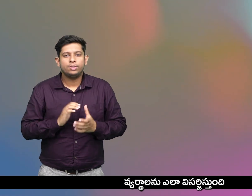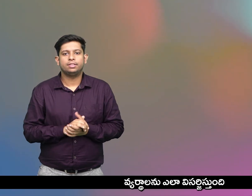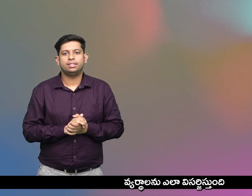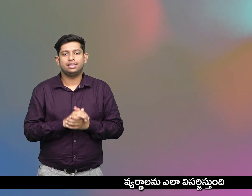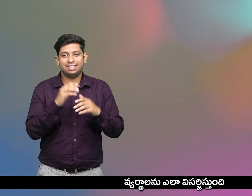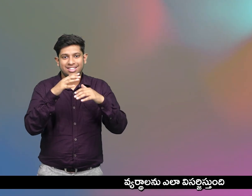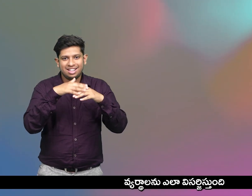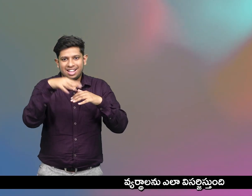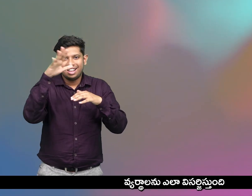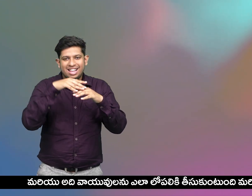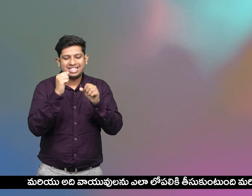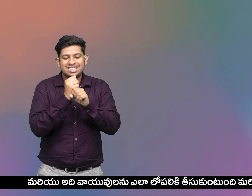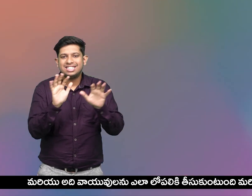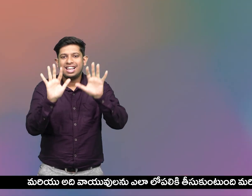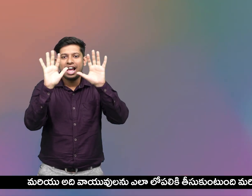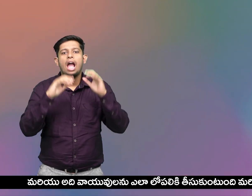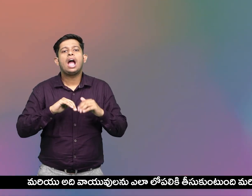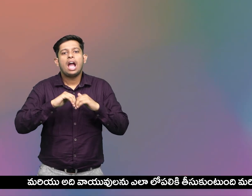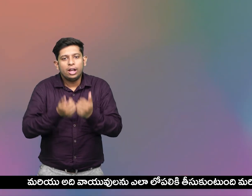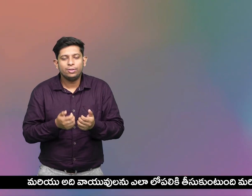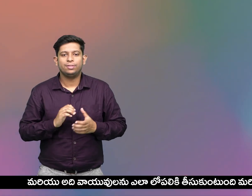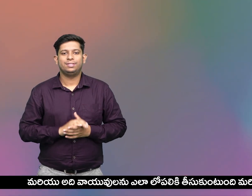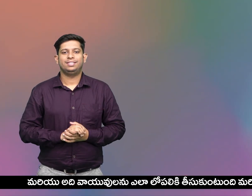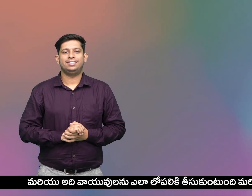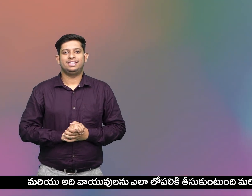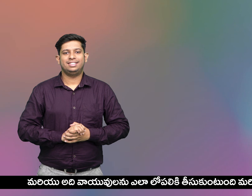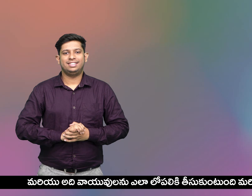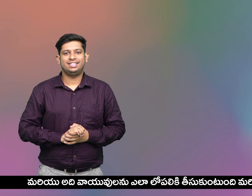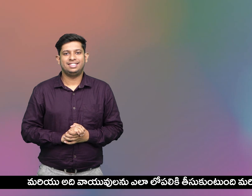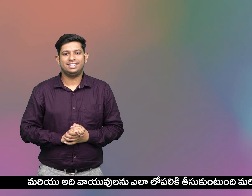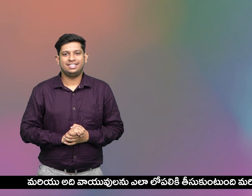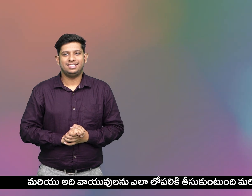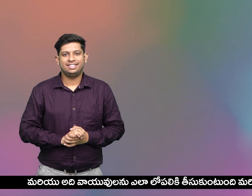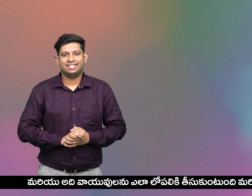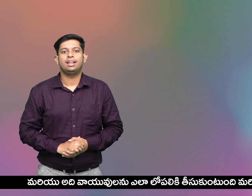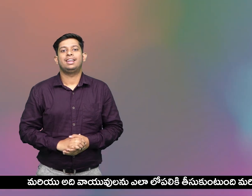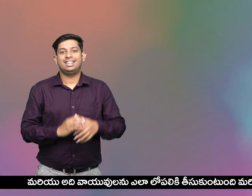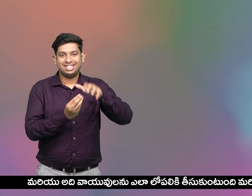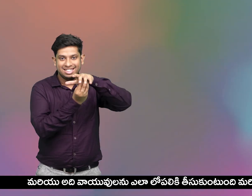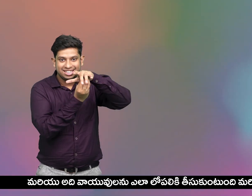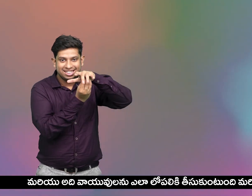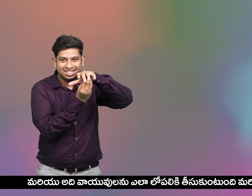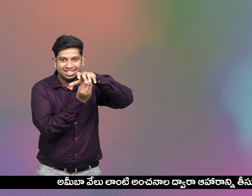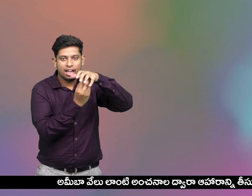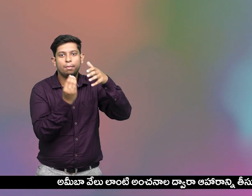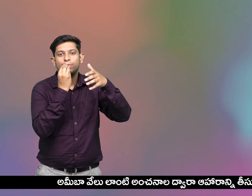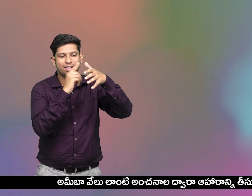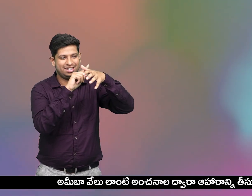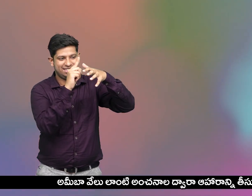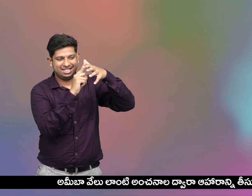ఎలా విసర్జిస్తుంది మరియు అది వాయువులను ఎలా లోపలికి తీసుకుంటుంది మరియు వదిలేస్తుంది. అమీబా